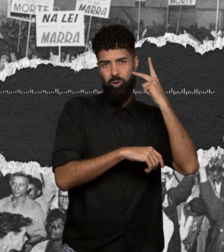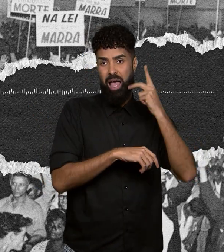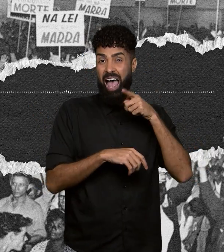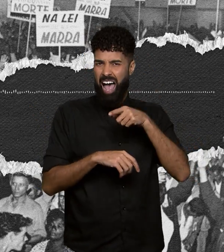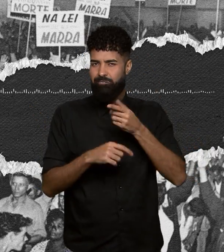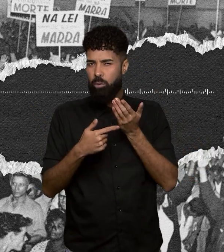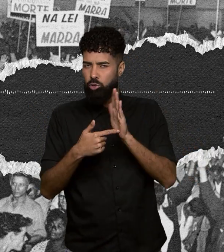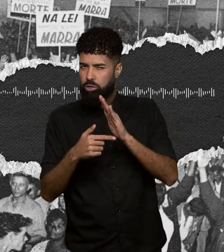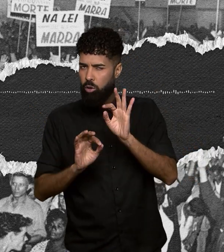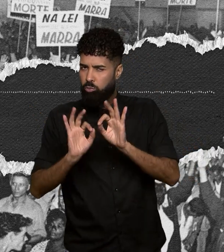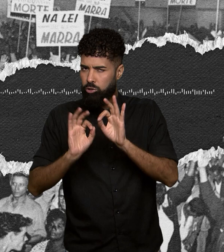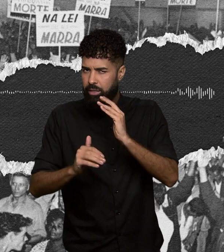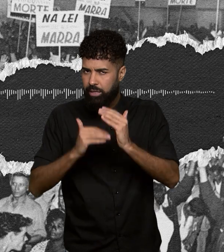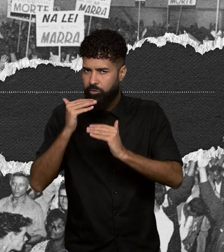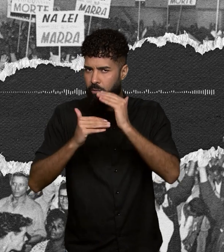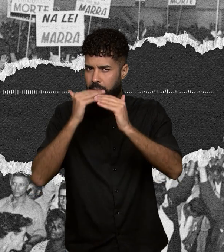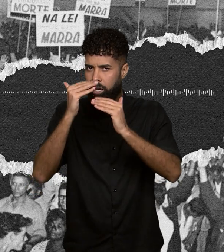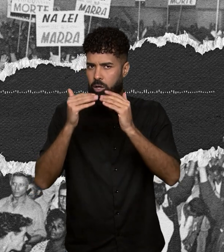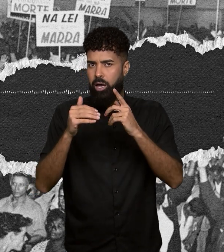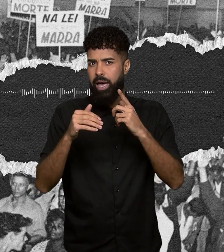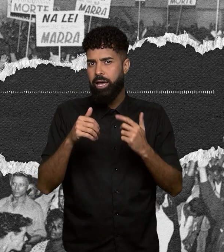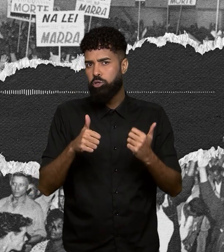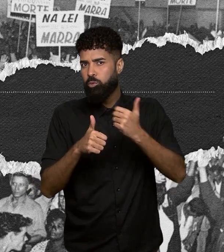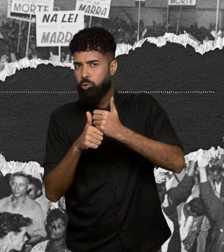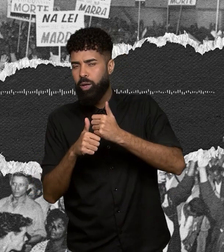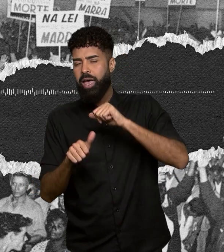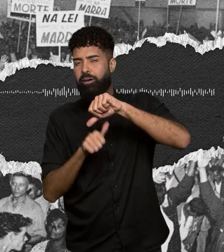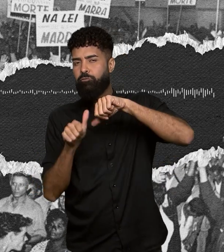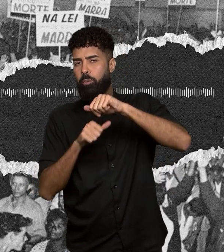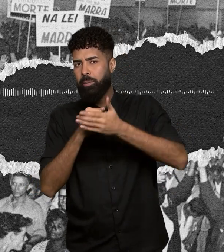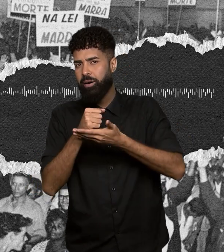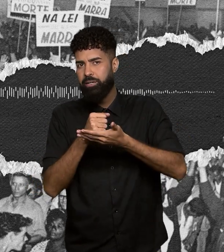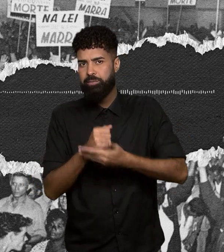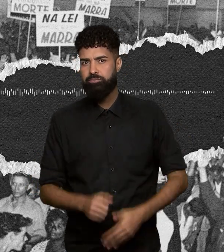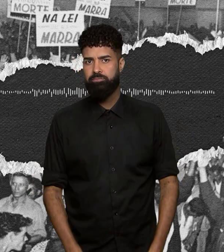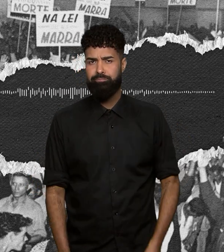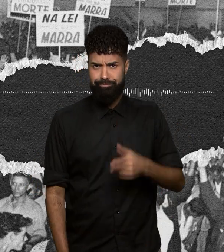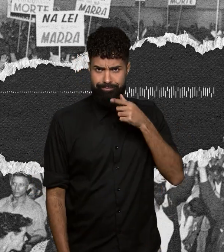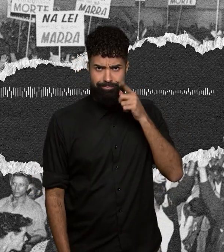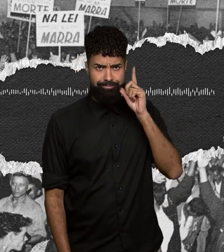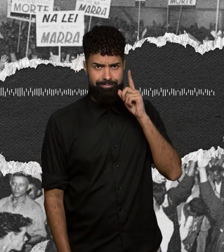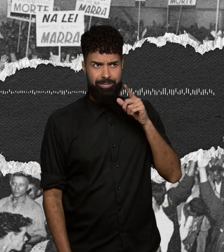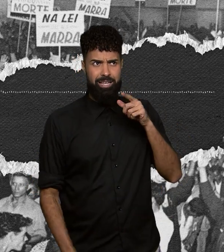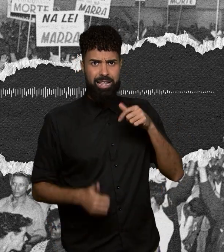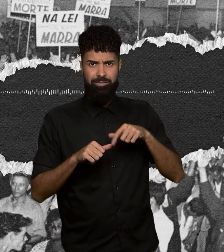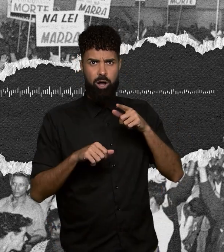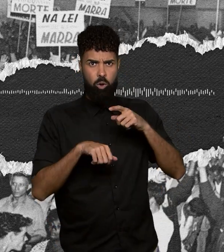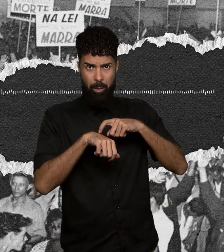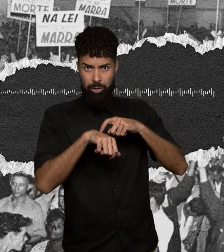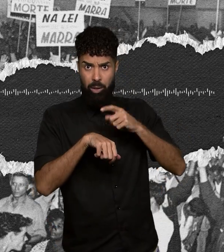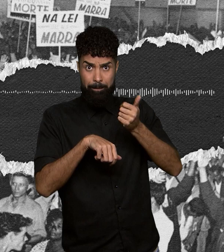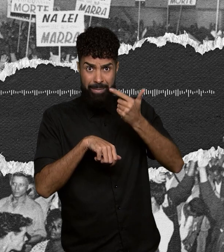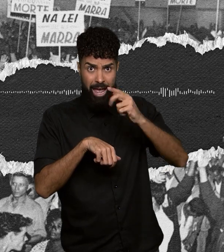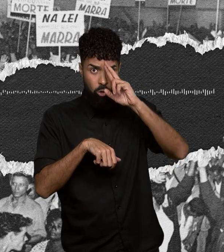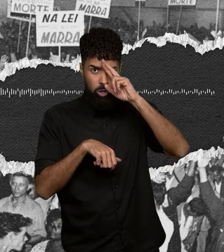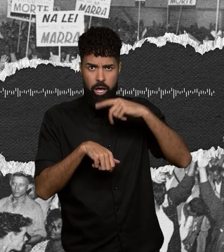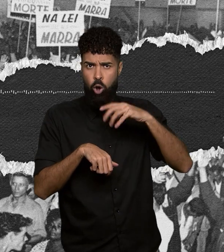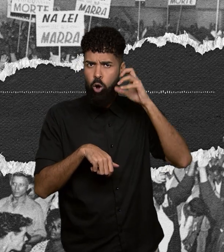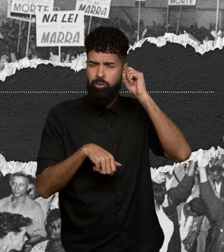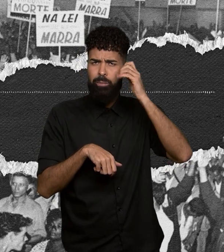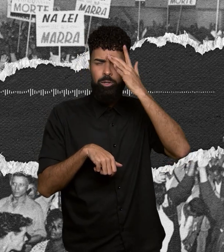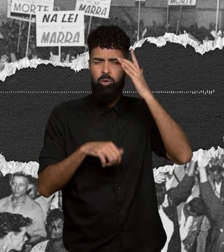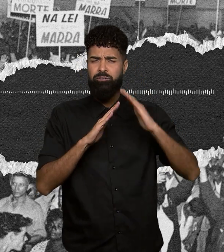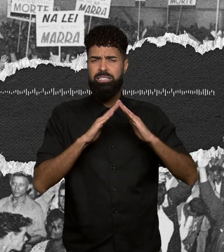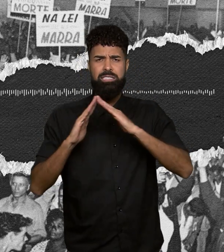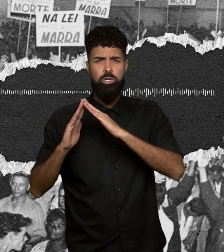desenvolvimento que foi implantado no lugar das reformas de base quando foi meia-noite Eu só escutei o o pé do vizinho ass no barraco da minha